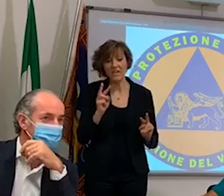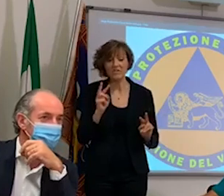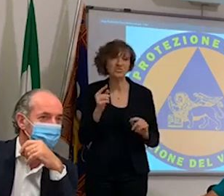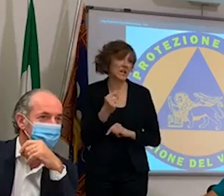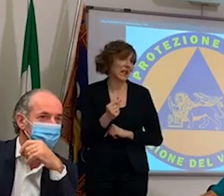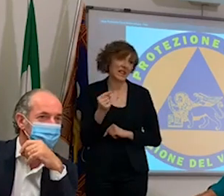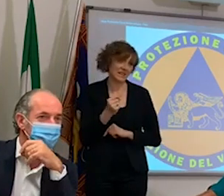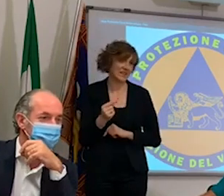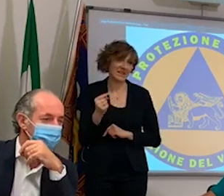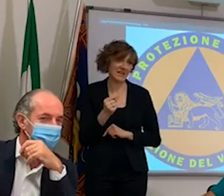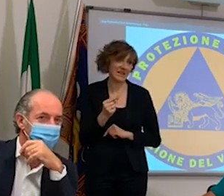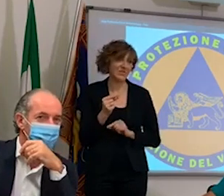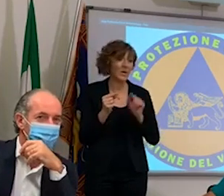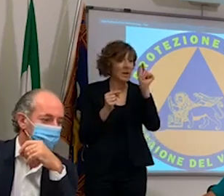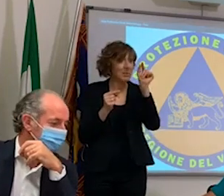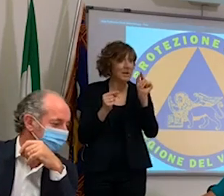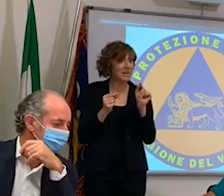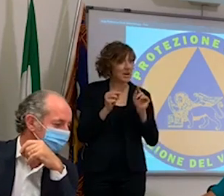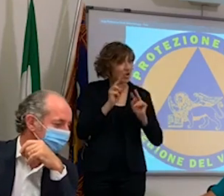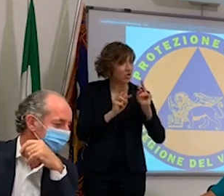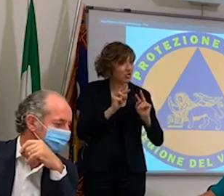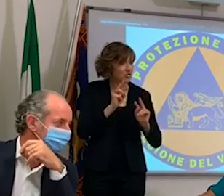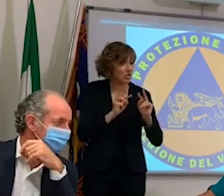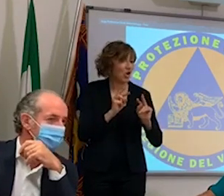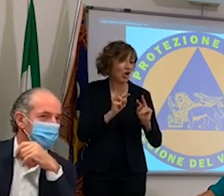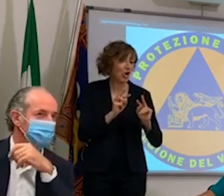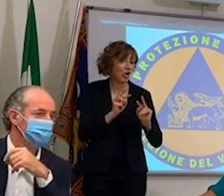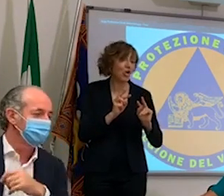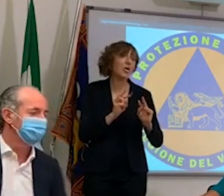negativo e che la bandina del controllo è venuta positiva.